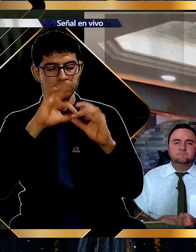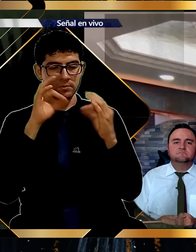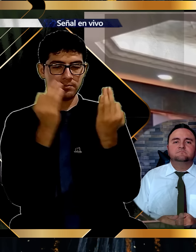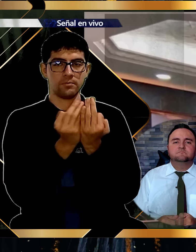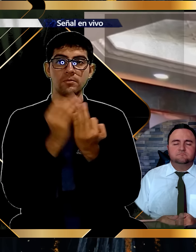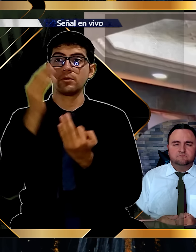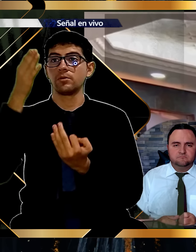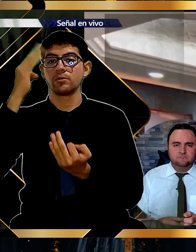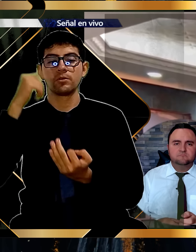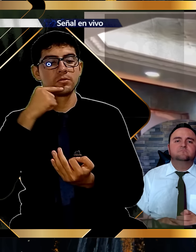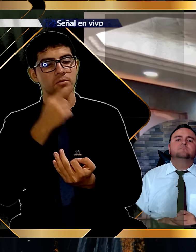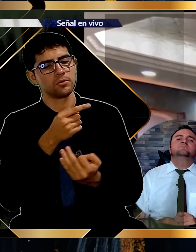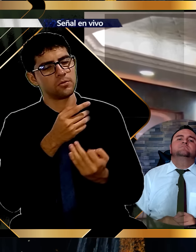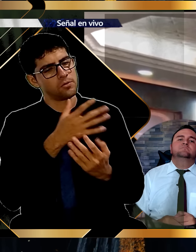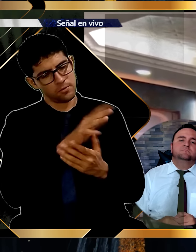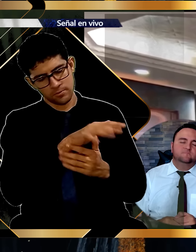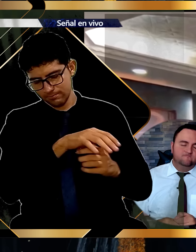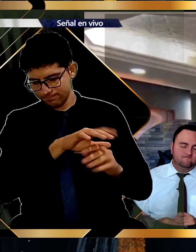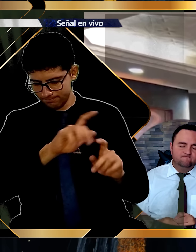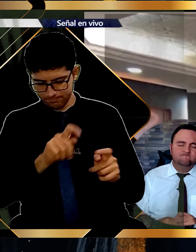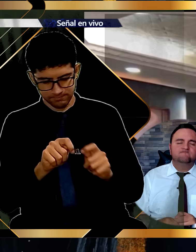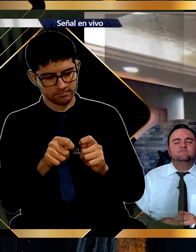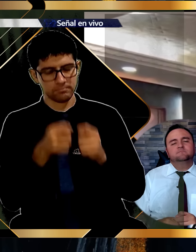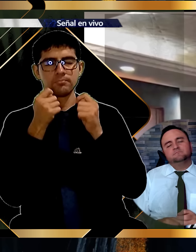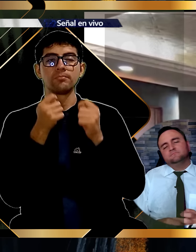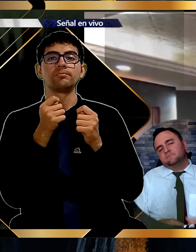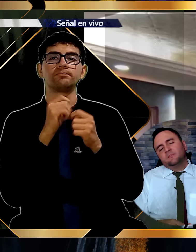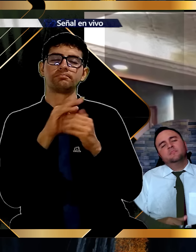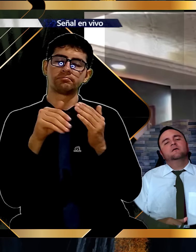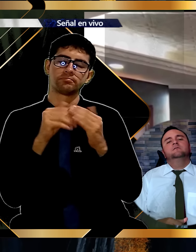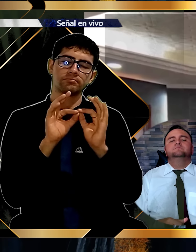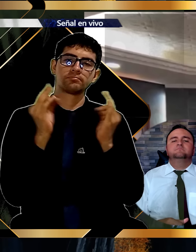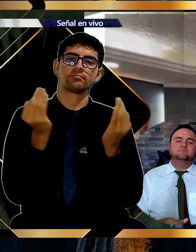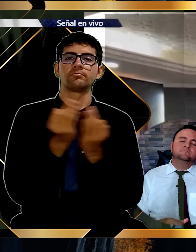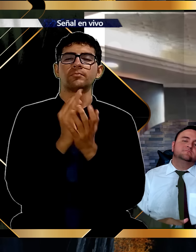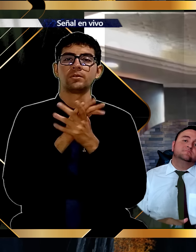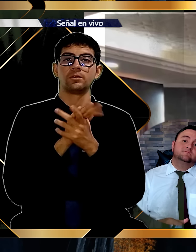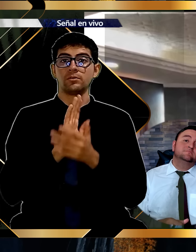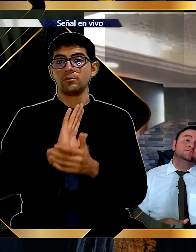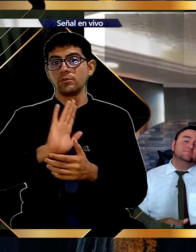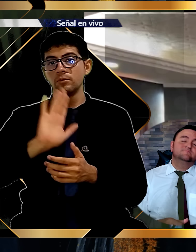la tribulación, porque usted no fue llamado para ira.